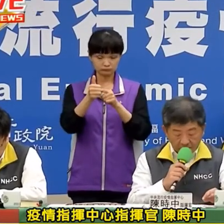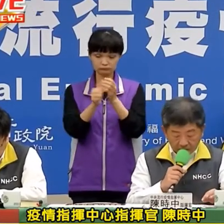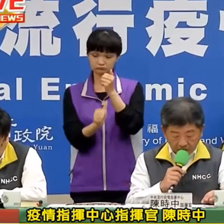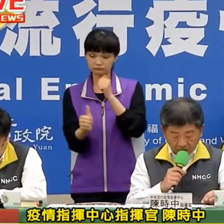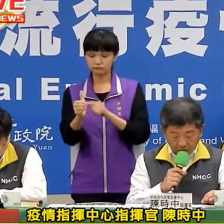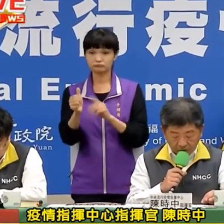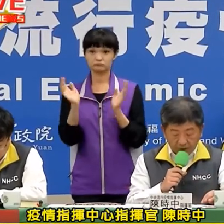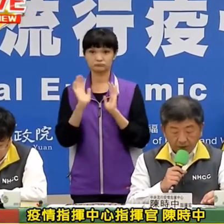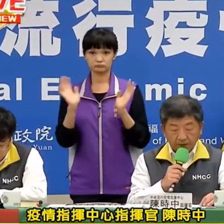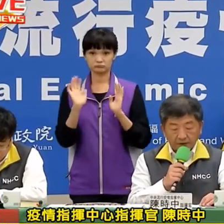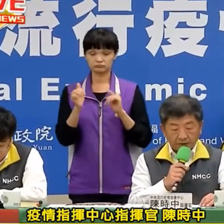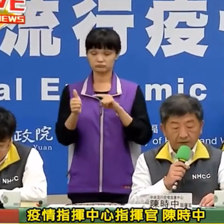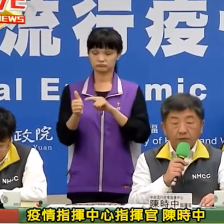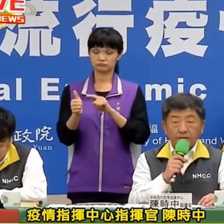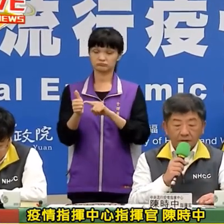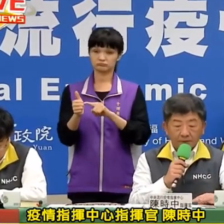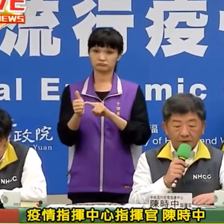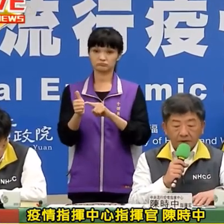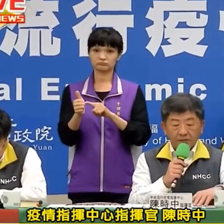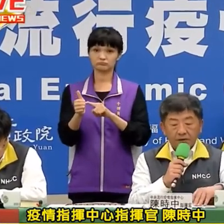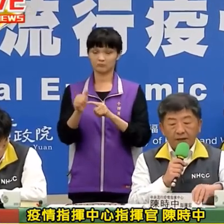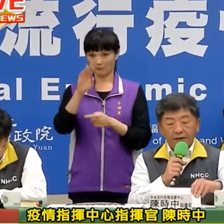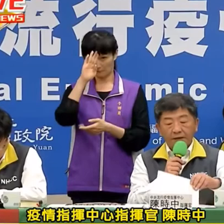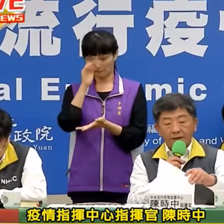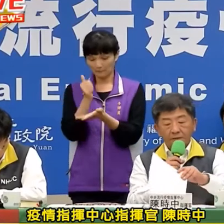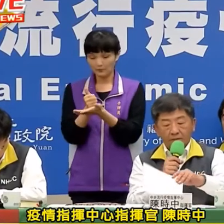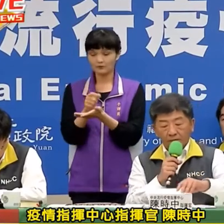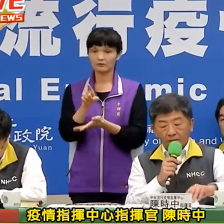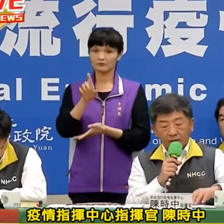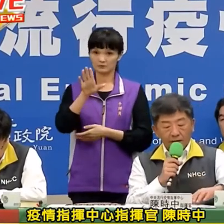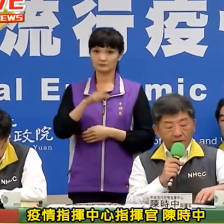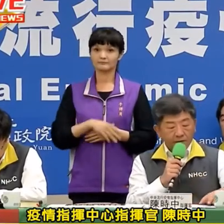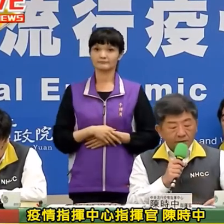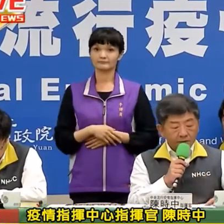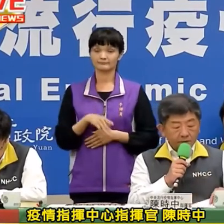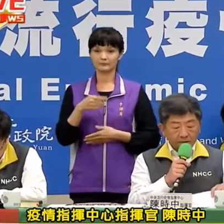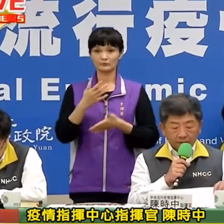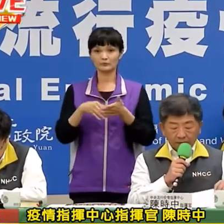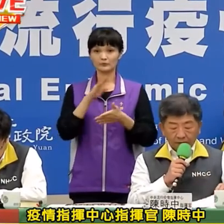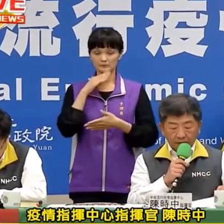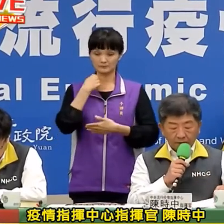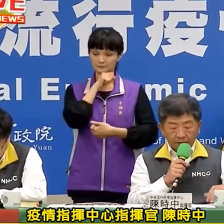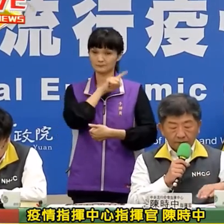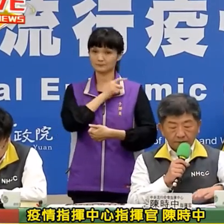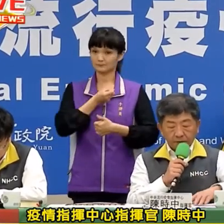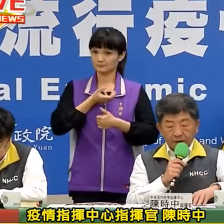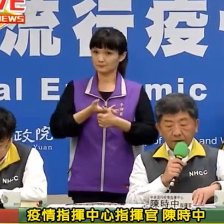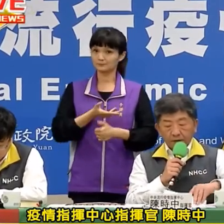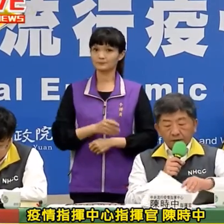他的小孩那也就确诊，那这个是我们的本土的案例。